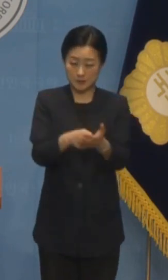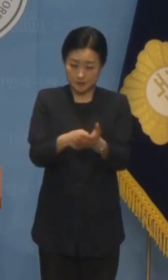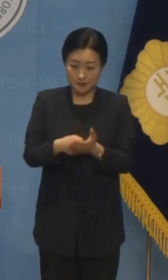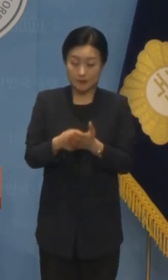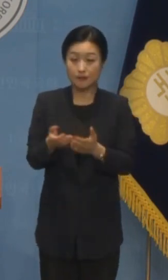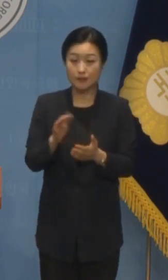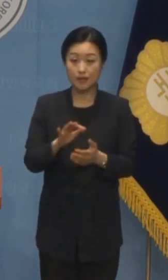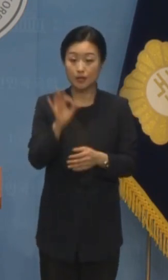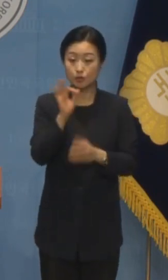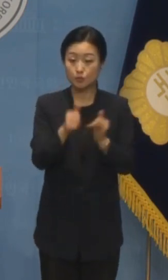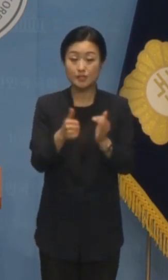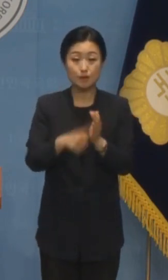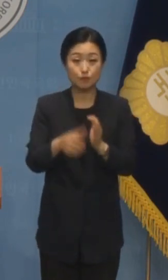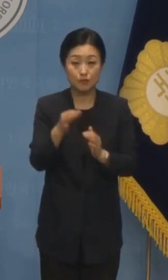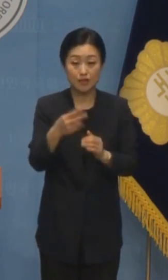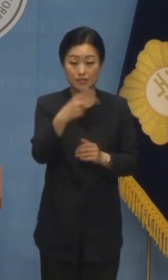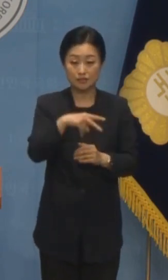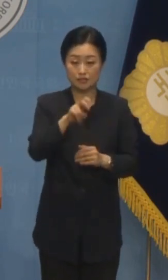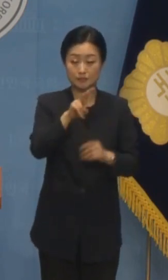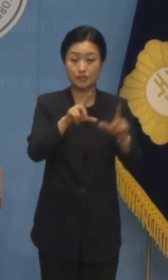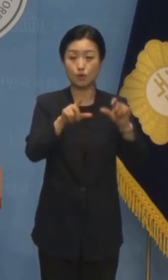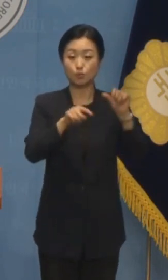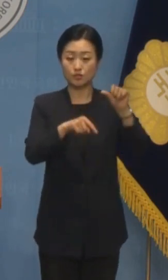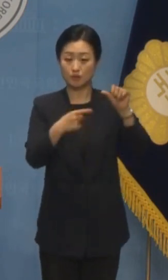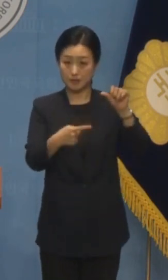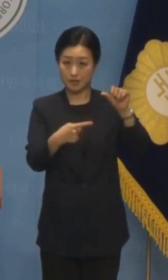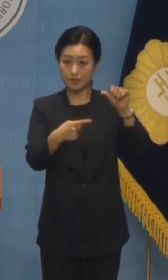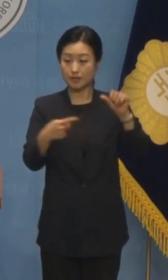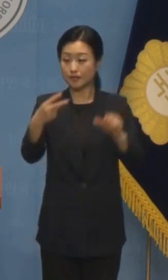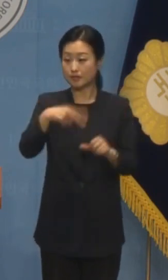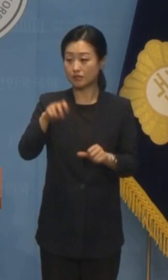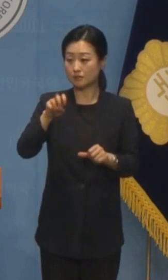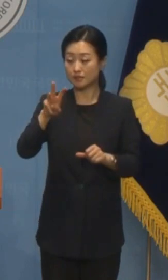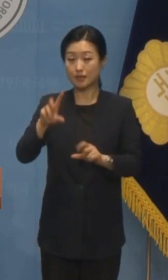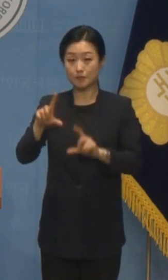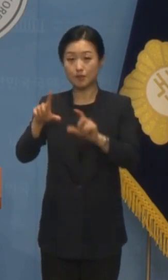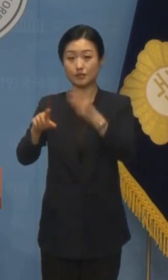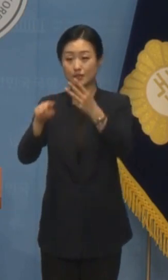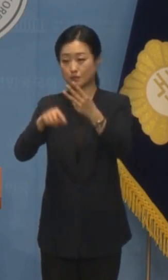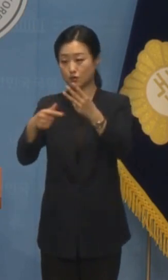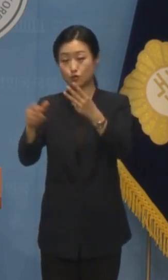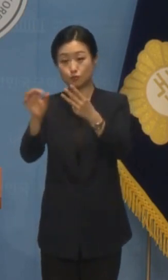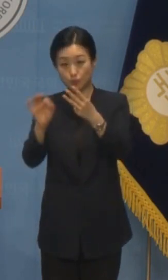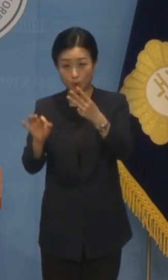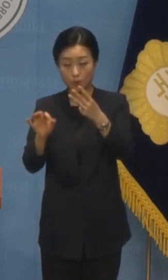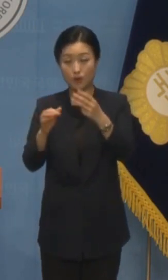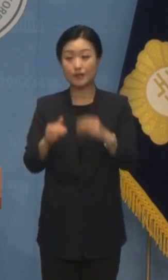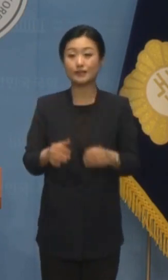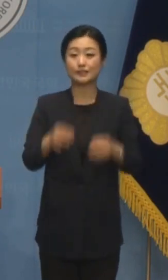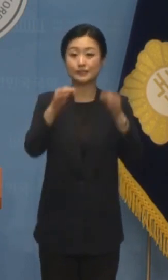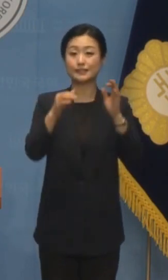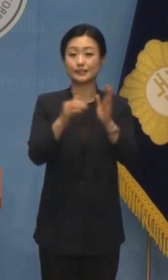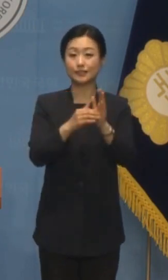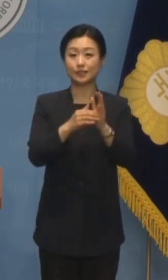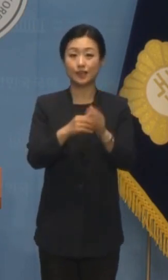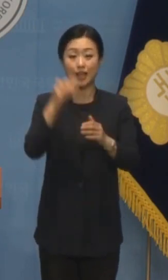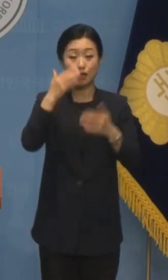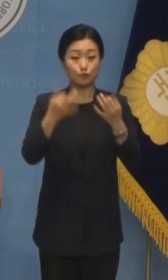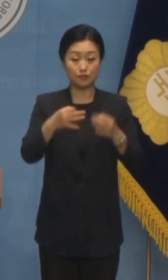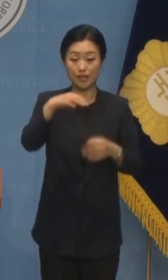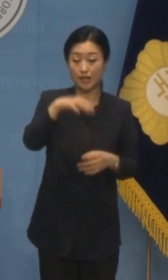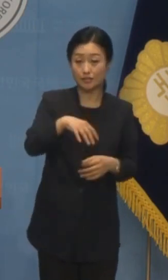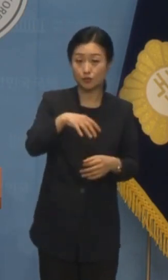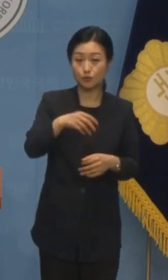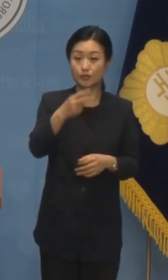축소했는데 소비자 물가는 2022년 5.1%, 2023년 3.6% 상승했습니다.